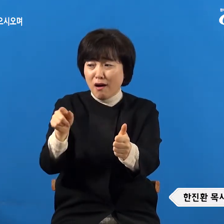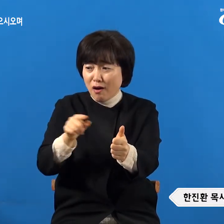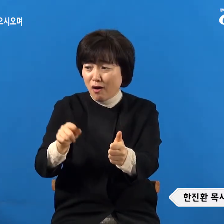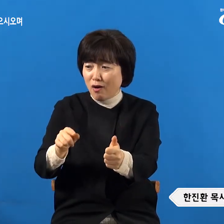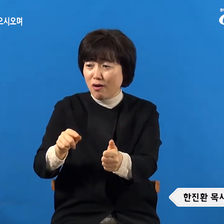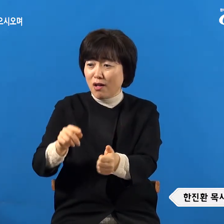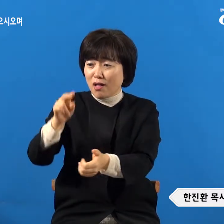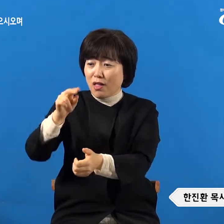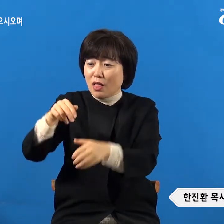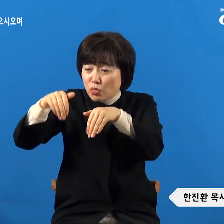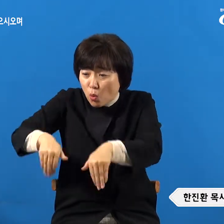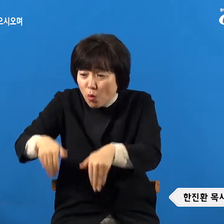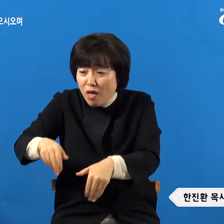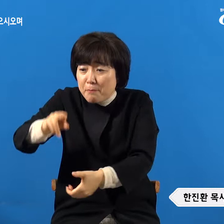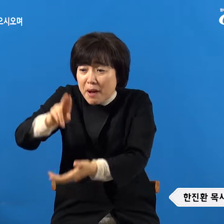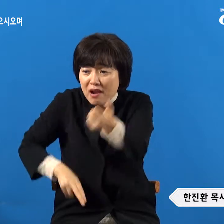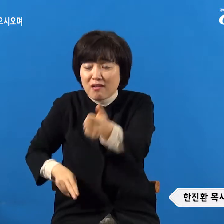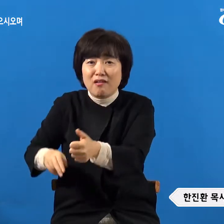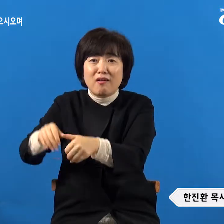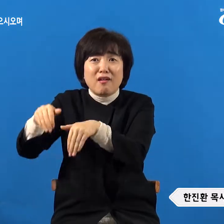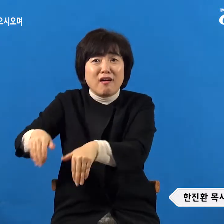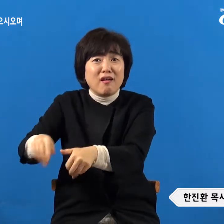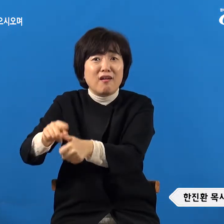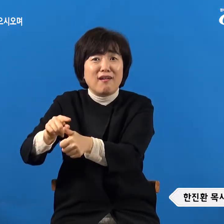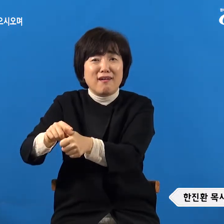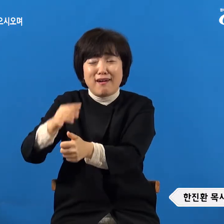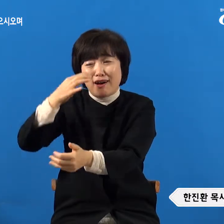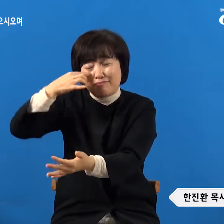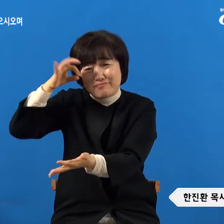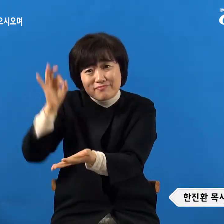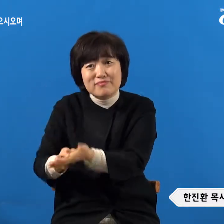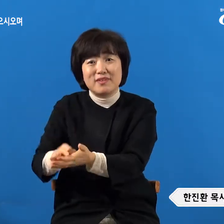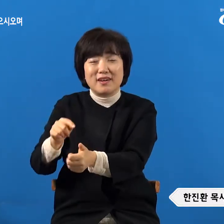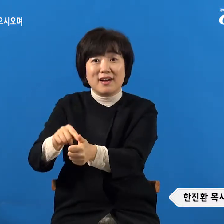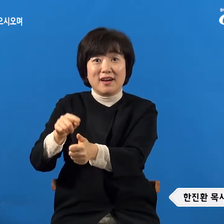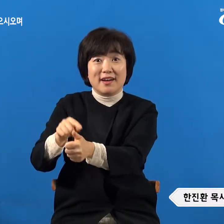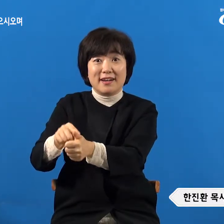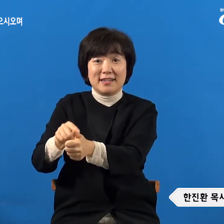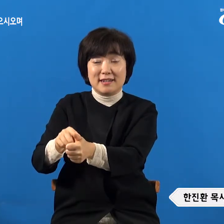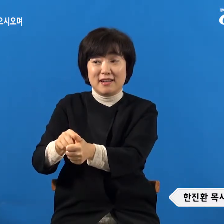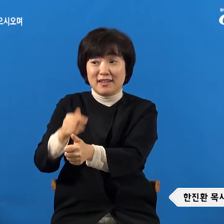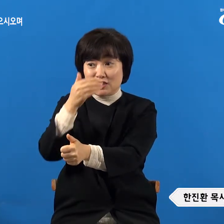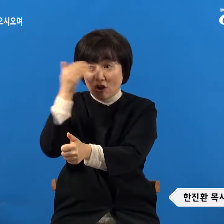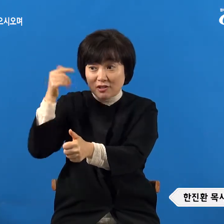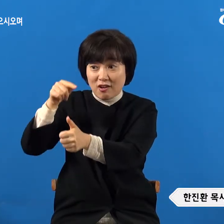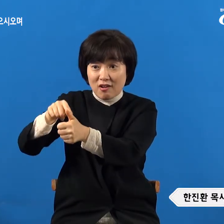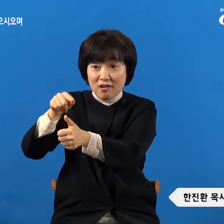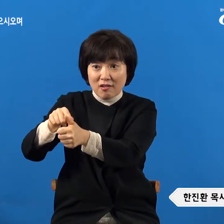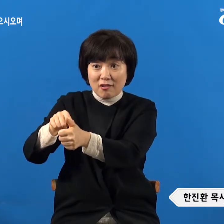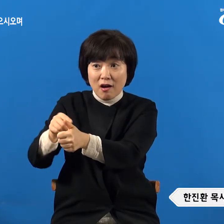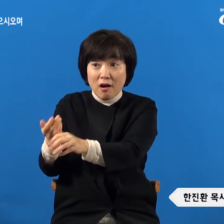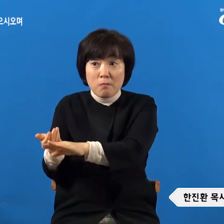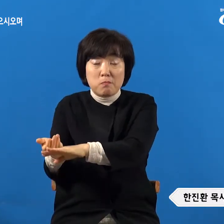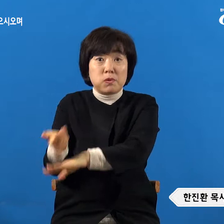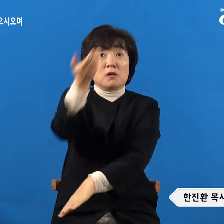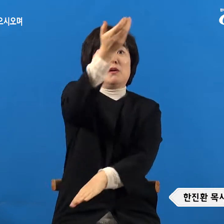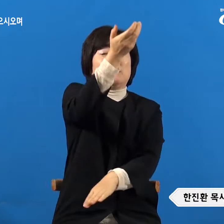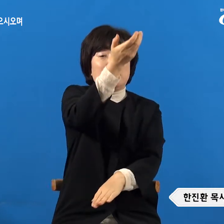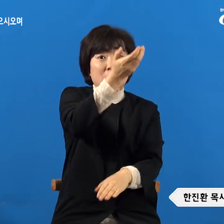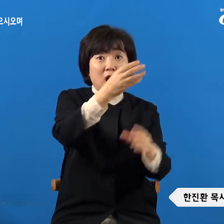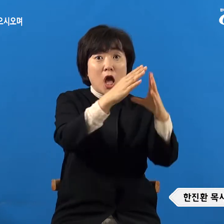소년에 불과한데 그런 보잘것없는 청년이 어떻게 대제국 애굽의 총리 대신이 될 수가